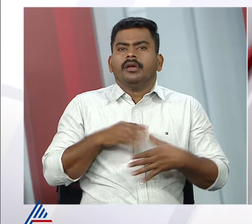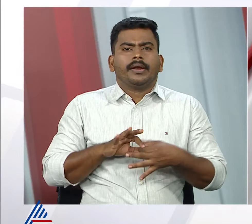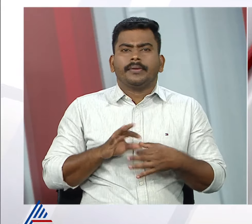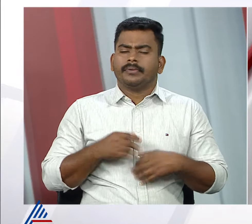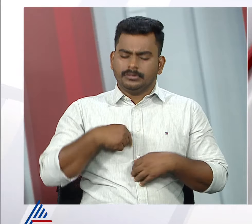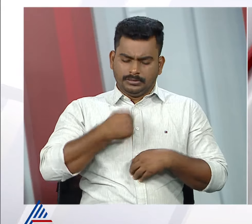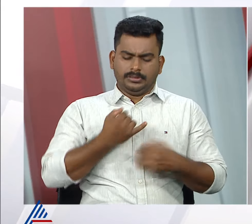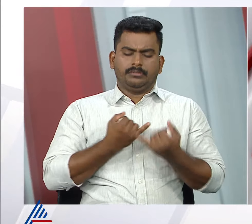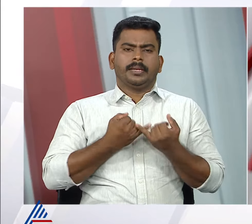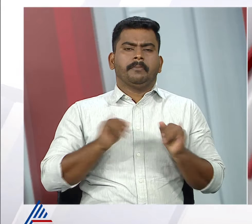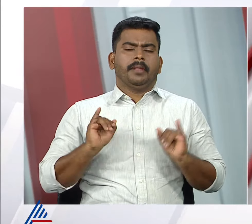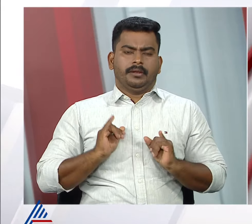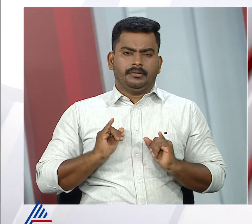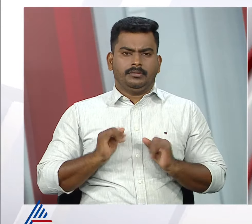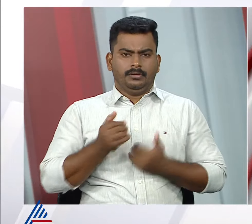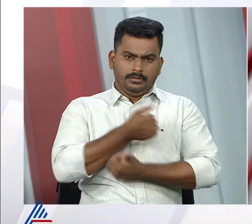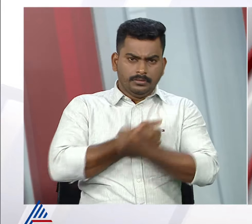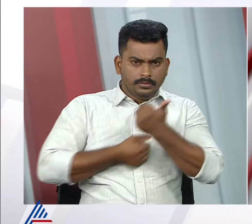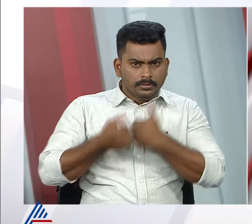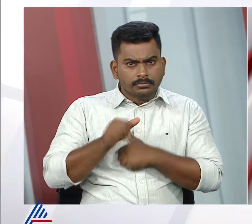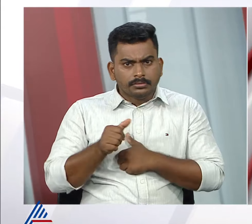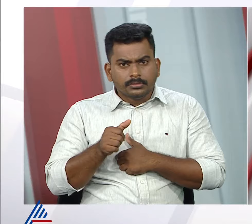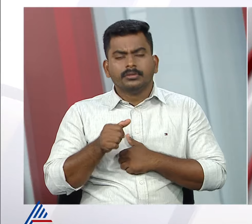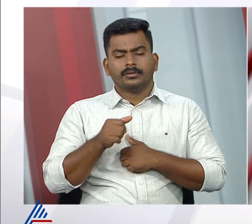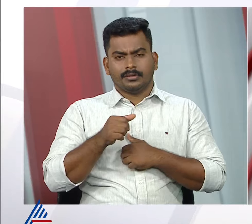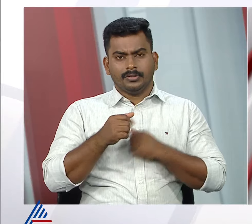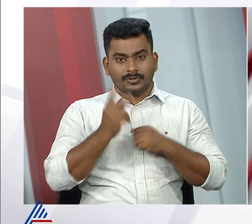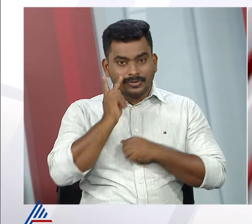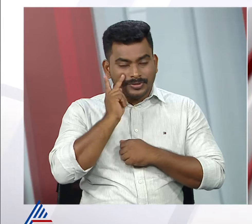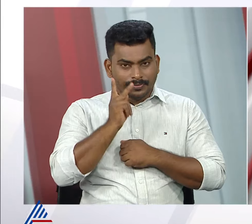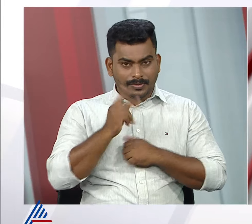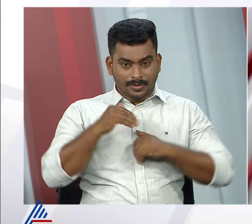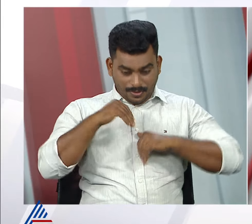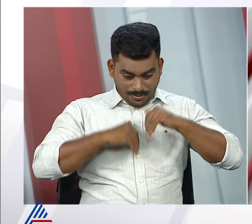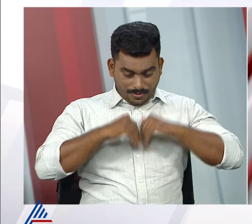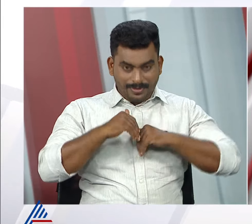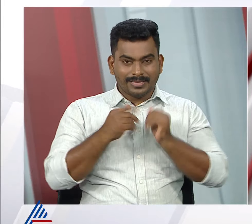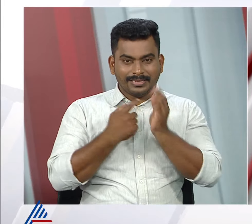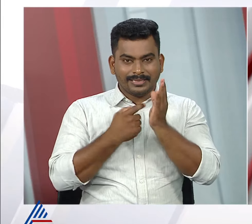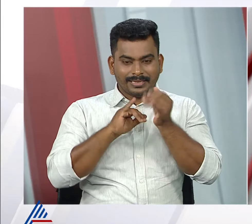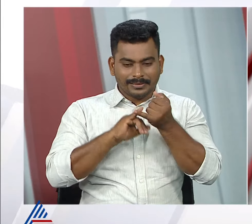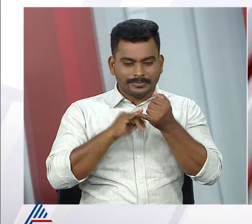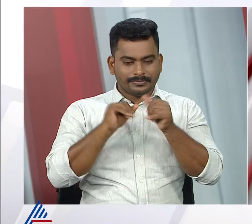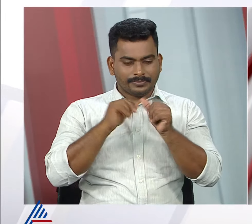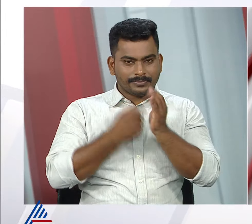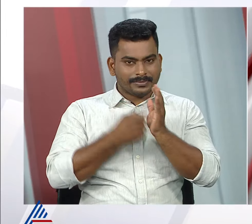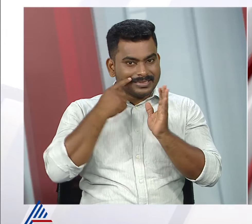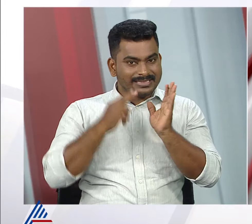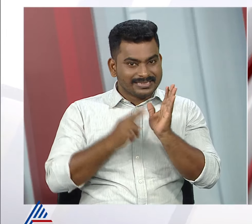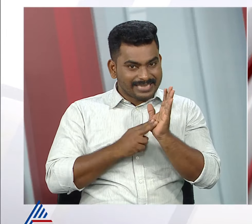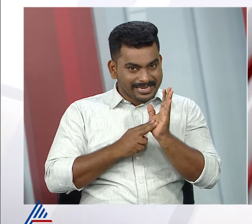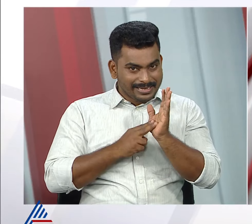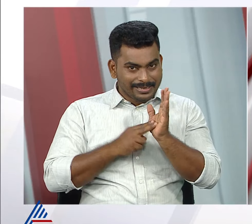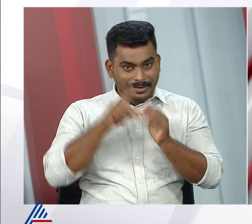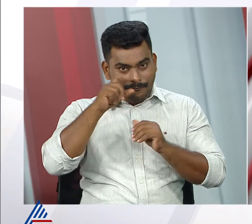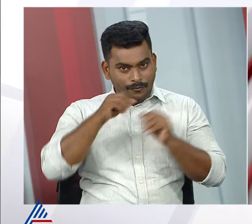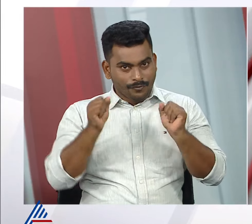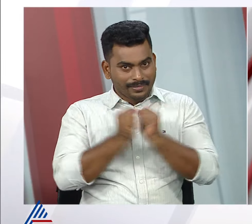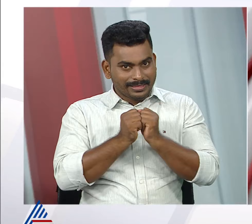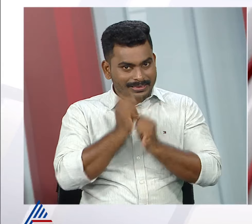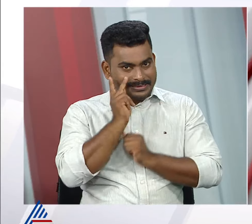സ്ഥാനാർത്ഥിയായതാണ് മത്സരിക്കുന്നതെന്നാണ് രാഹുൽ മണലാഴി ഏഷ്യാനെറ്റ് ന്യൂസിനോട് പറഞ്ഞത്. പ്രചാരണത്തിനിടെ രാഹുൽ ഇടത് സ്ഥാനാർത്ഥി സരിനൊപ്പം നിൽക്കുന്ന ചിത്രവും ഇതിനിടെ പുറത്തു